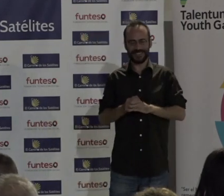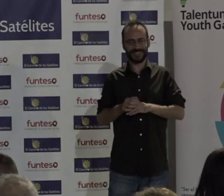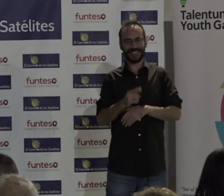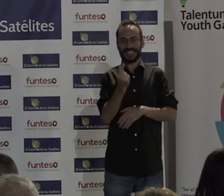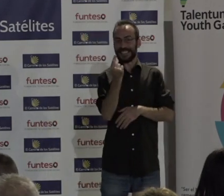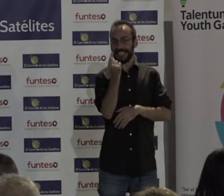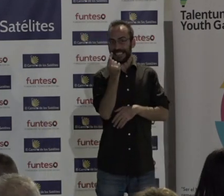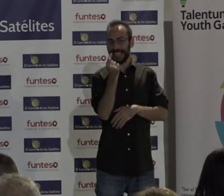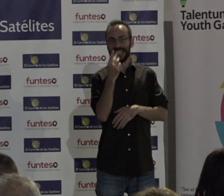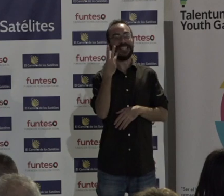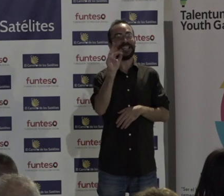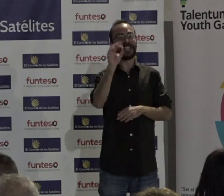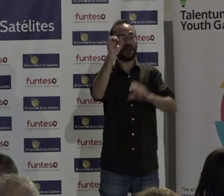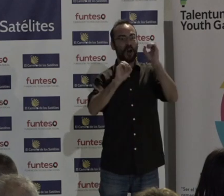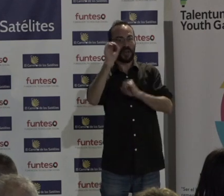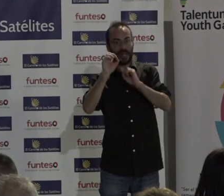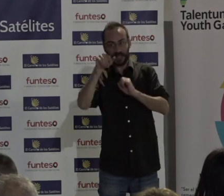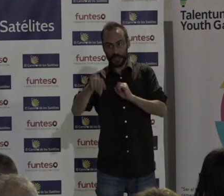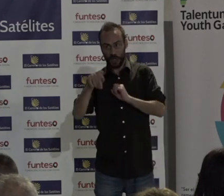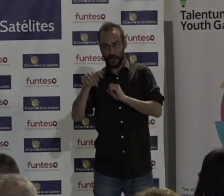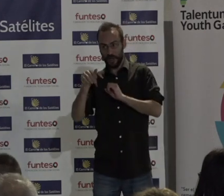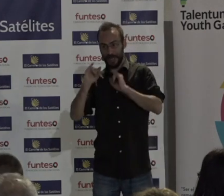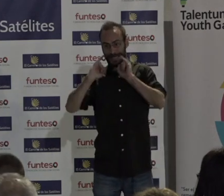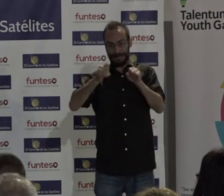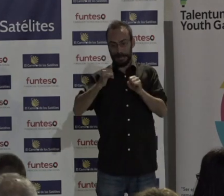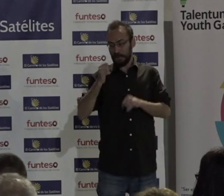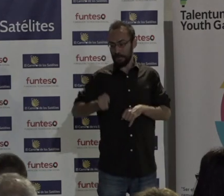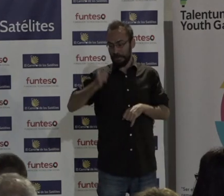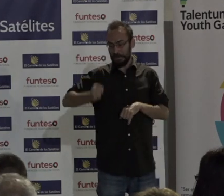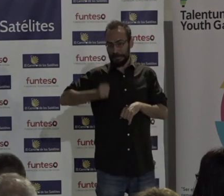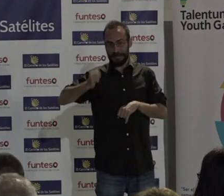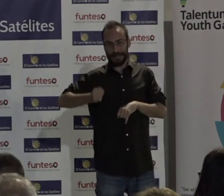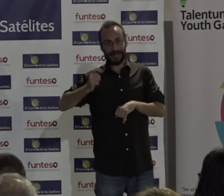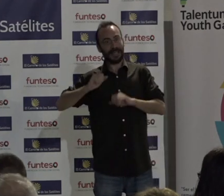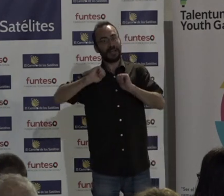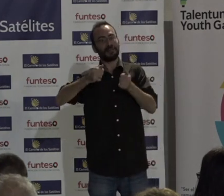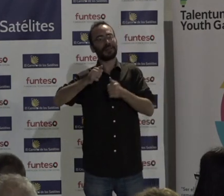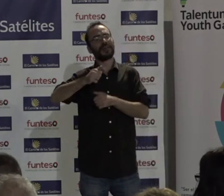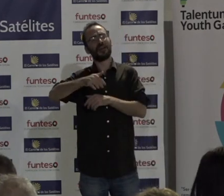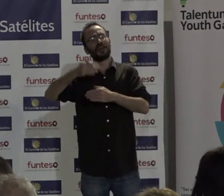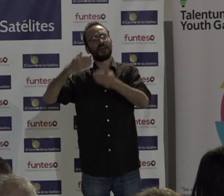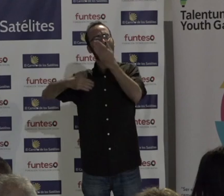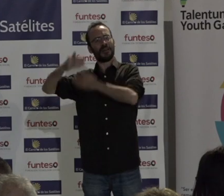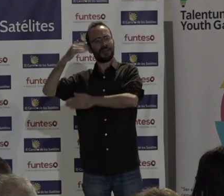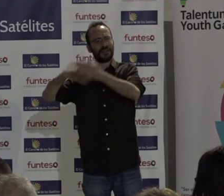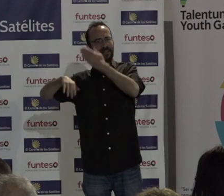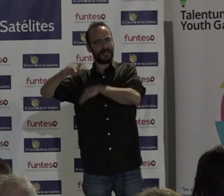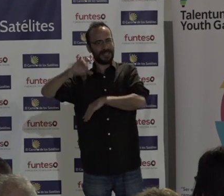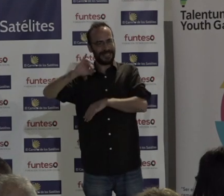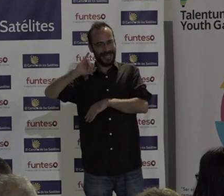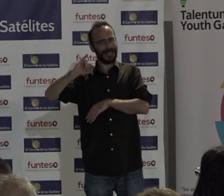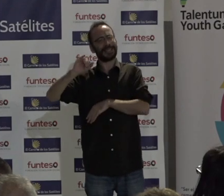casi el 30% de los peregrinos que llegan a Santiago empiezan en Sarria, porque está a más de